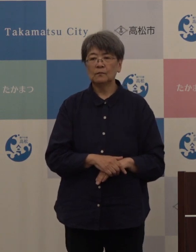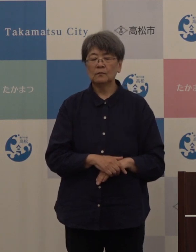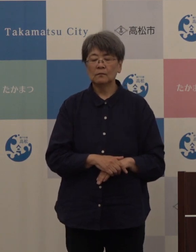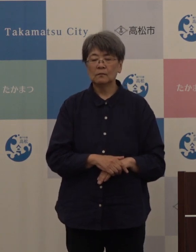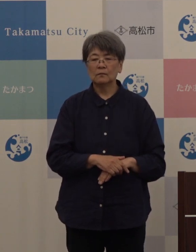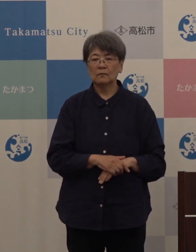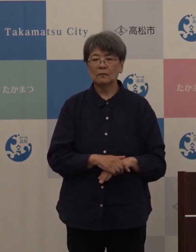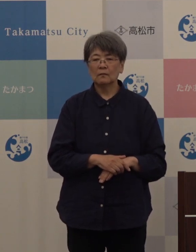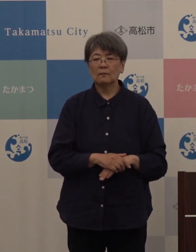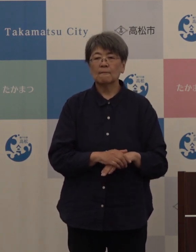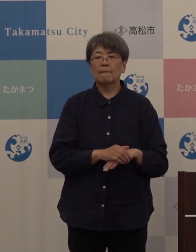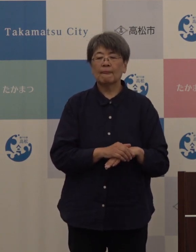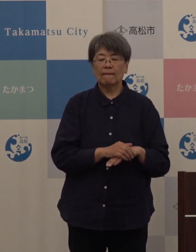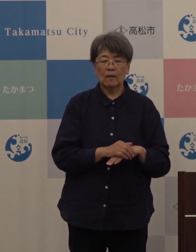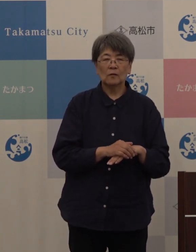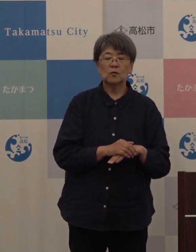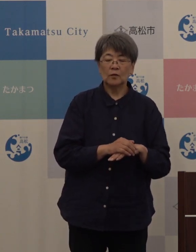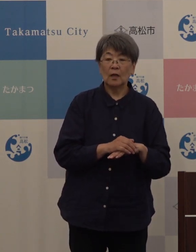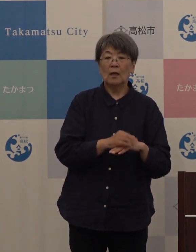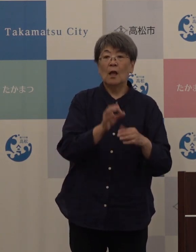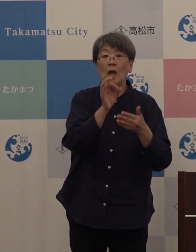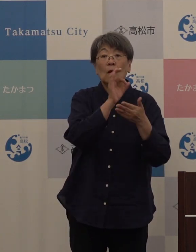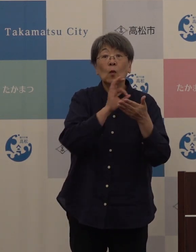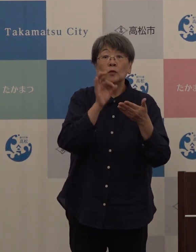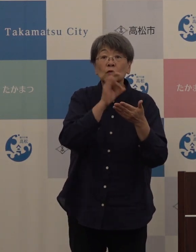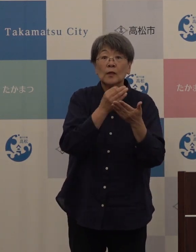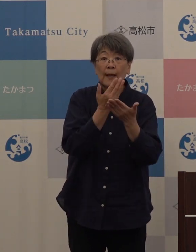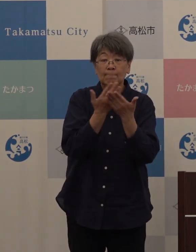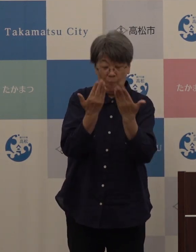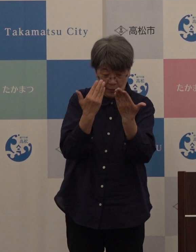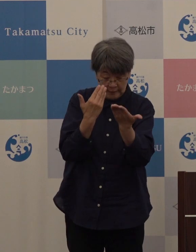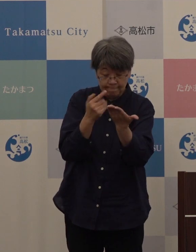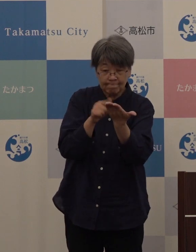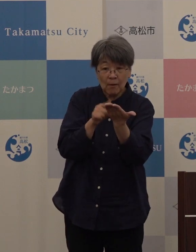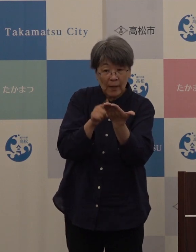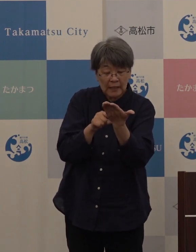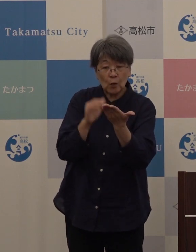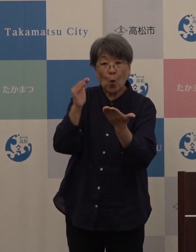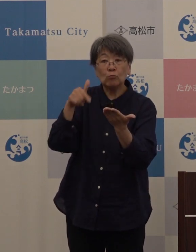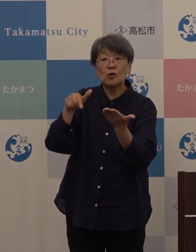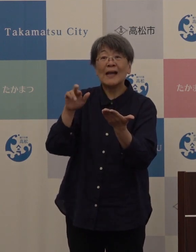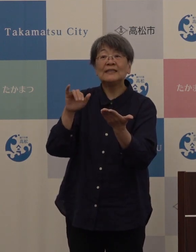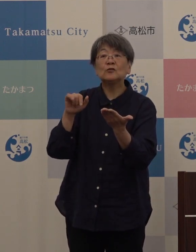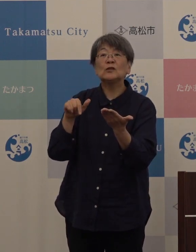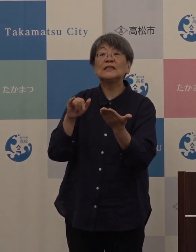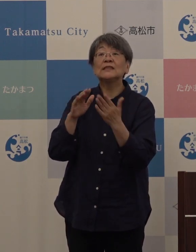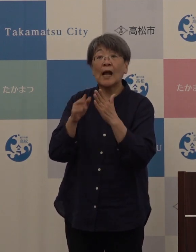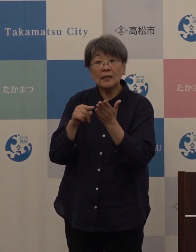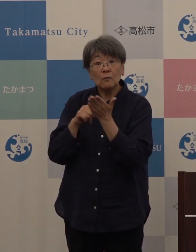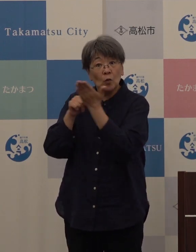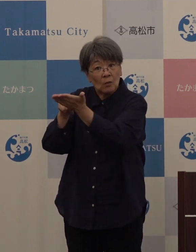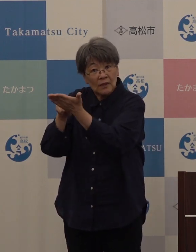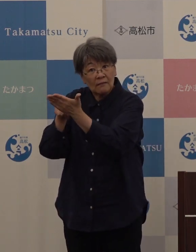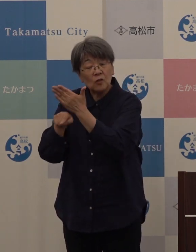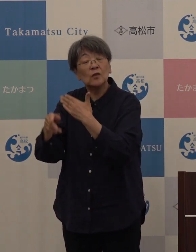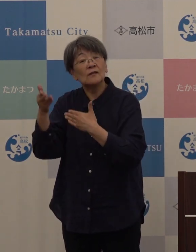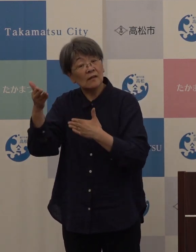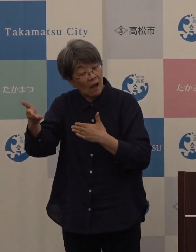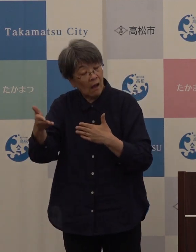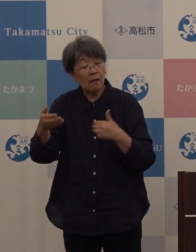そのための見解を求めるという意味で、今回はコンプライアンス推進課に判断を求めたということです ね。判断というか、そうです